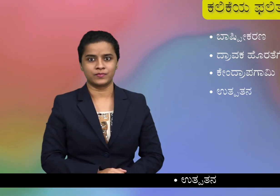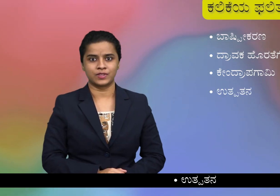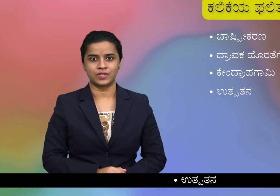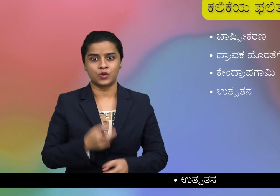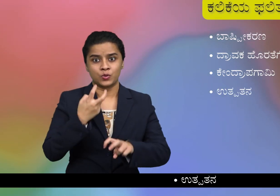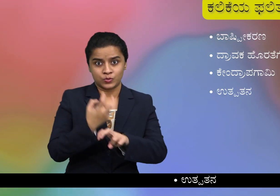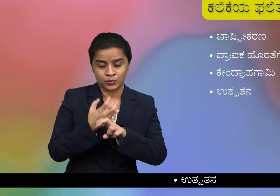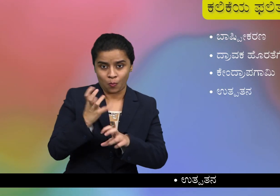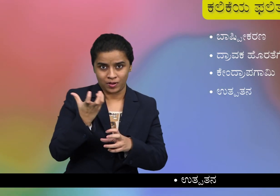ಉತ್ಪತ್ತನ,